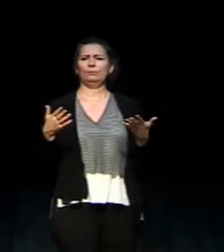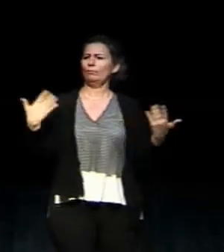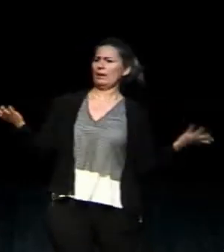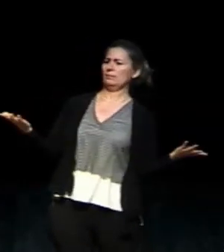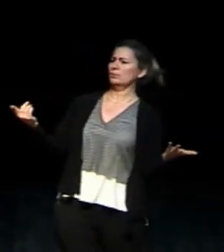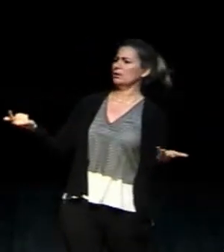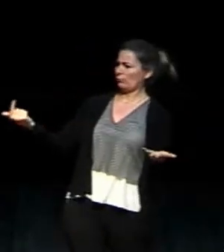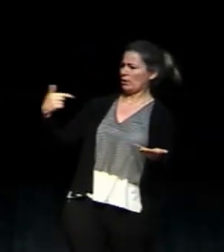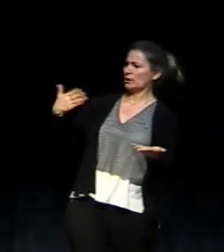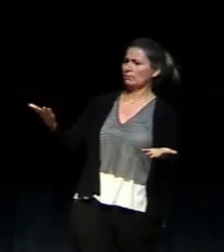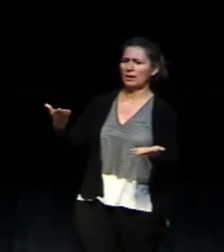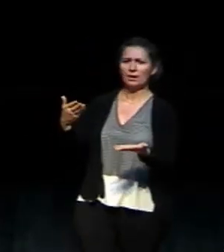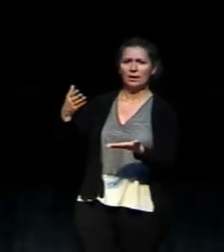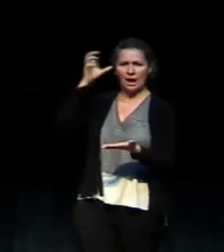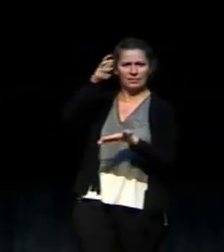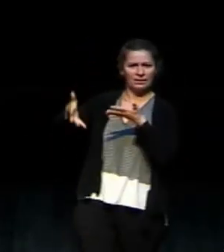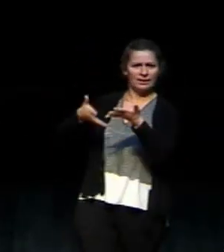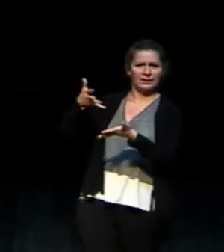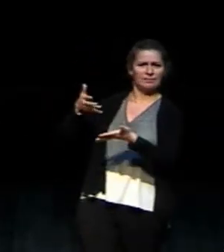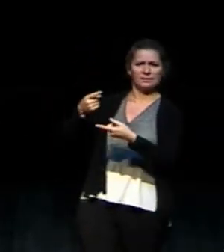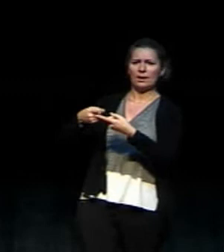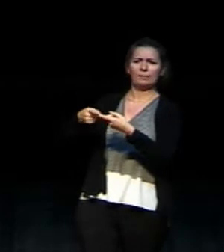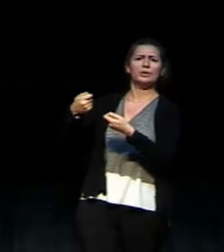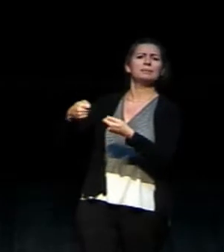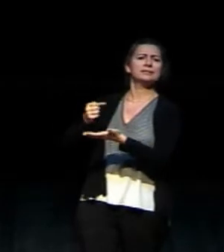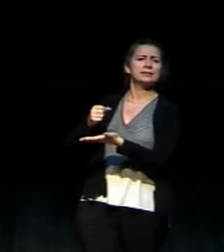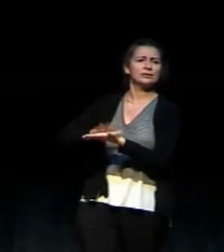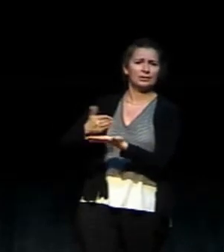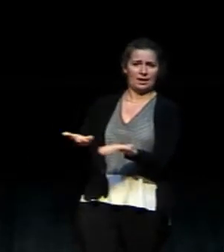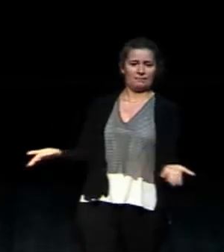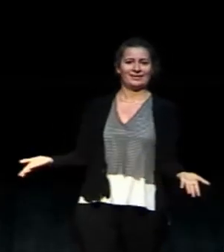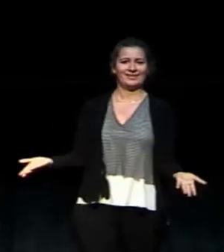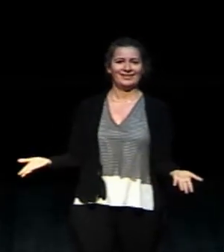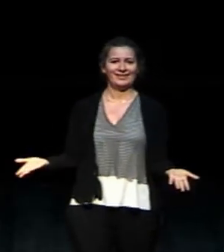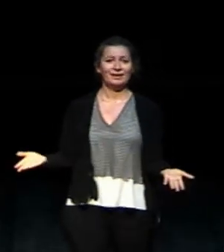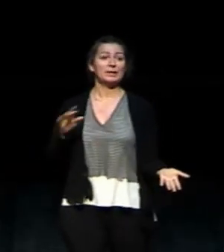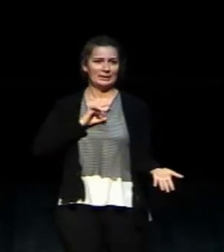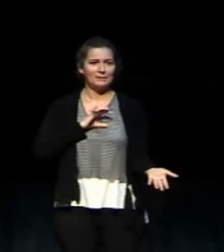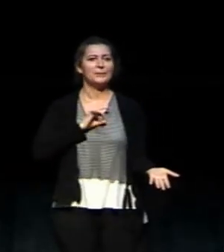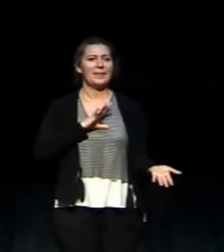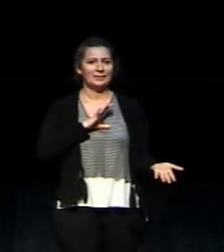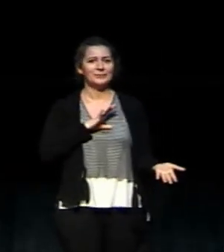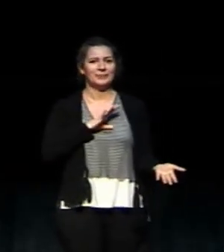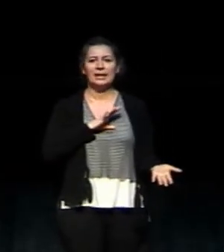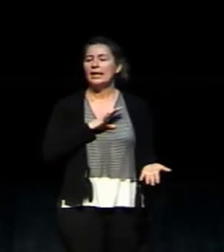E, mas você está aqui para aprender Libras, por que você precisaria de um intérprete? Então,